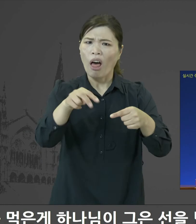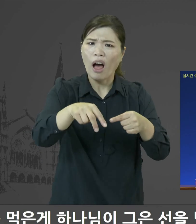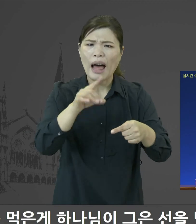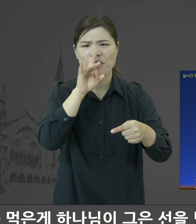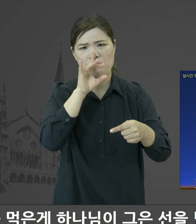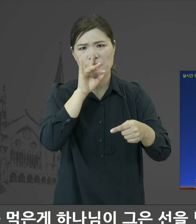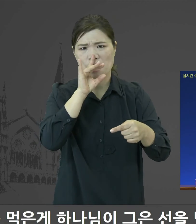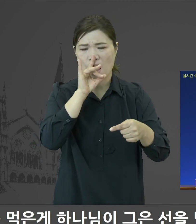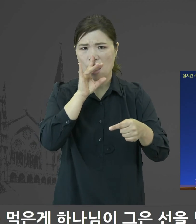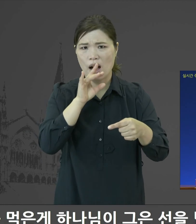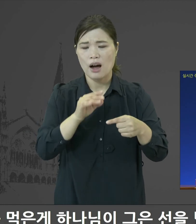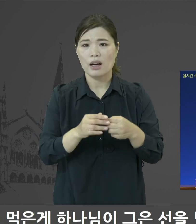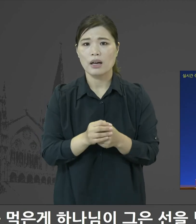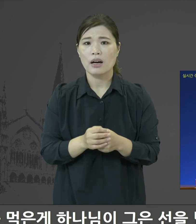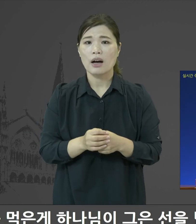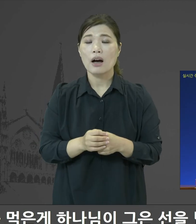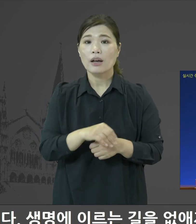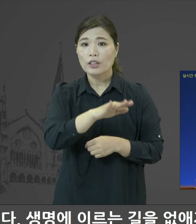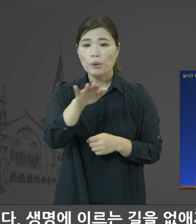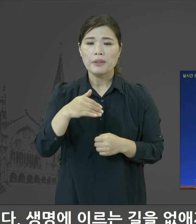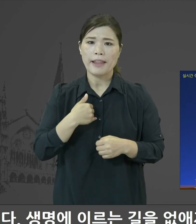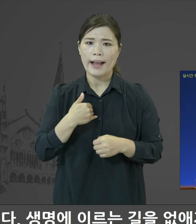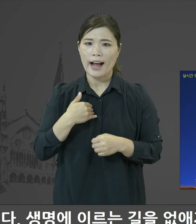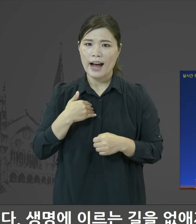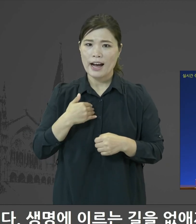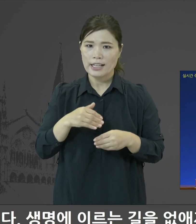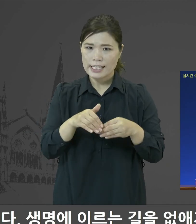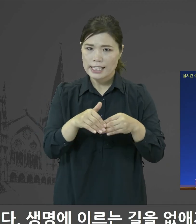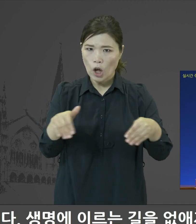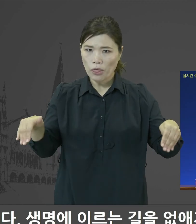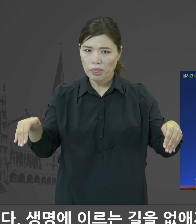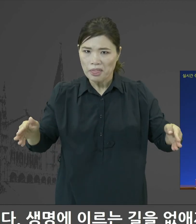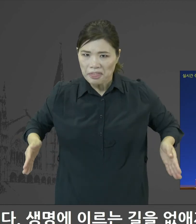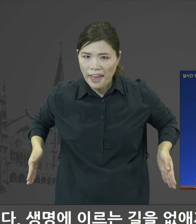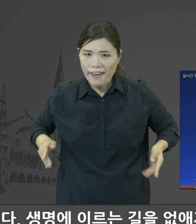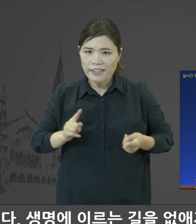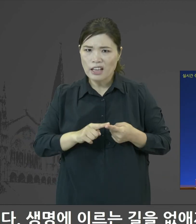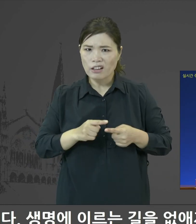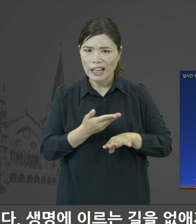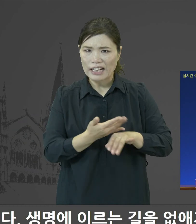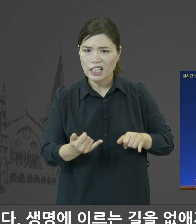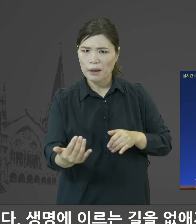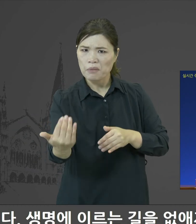우리는 누군가가 내가 그어놓은 선을 넘어 들어오면 화나죠.